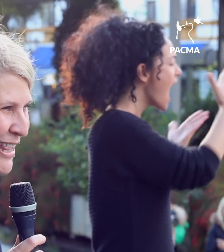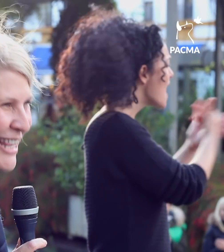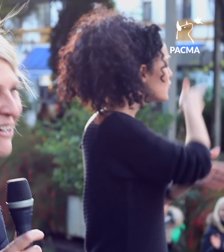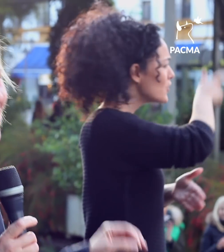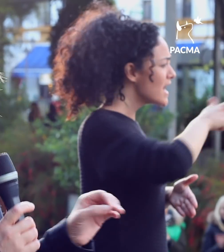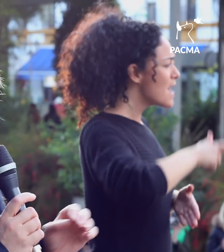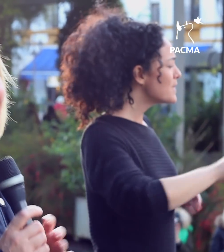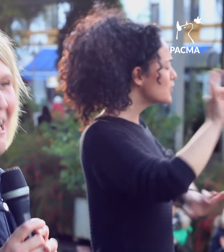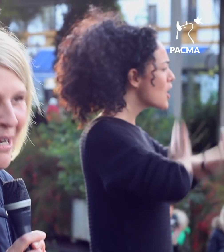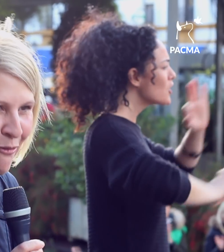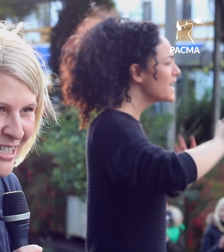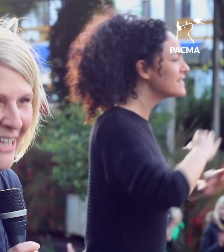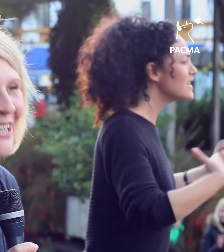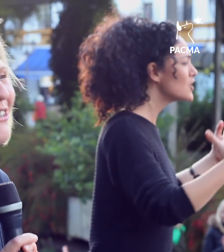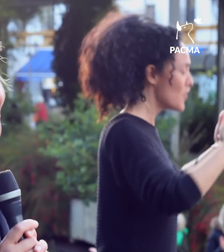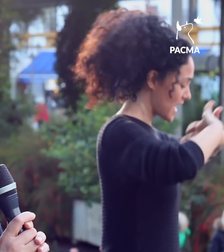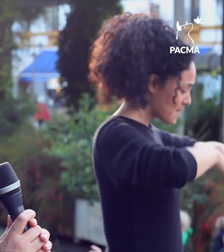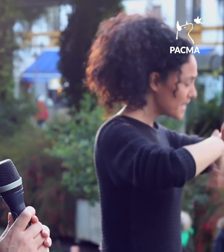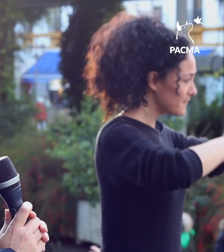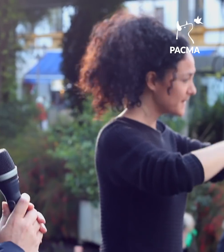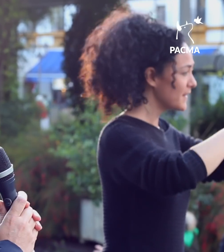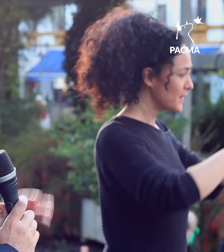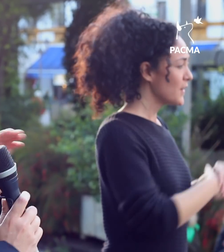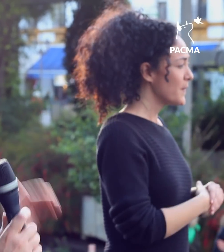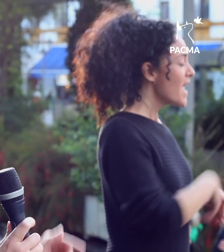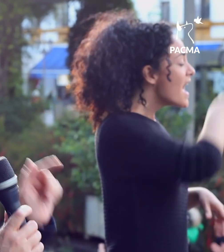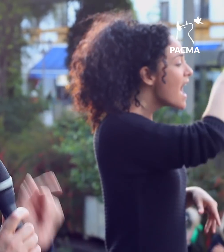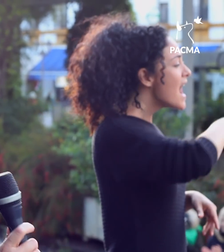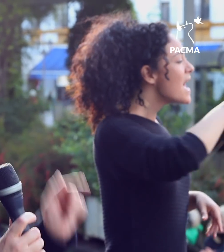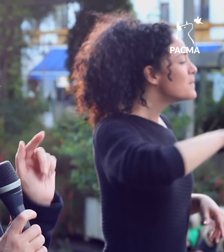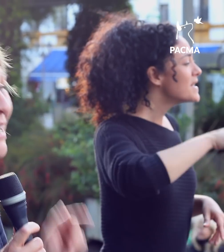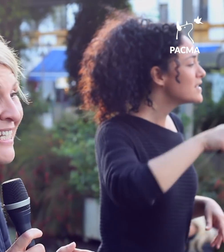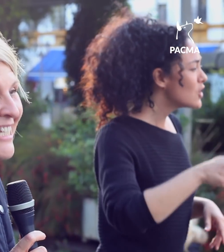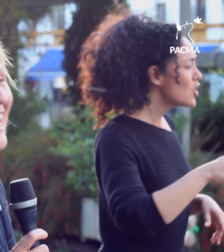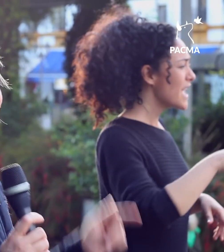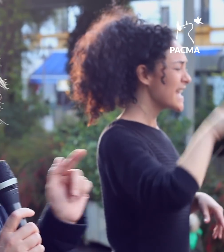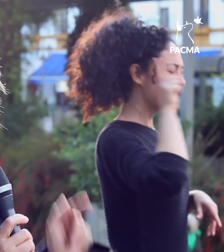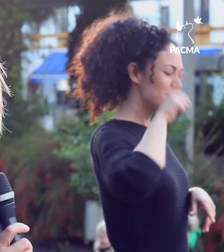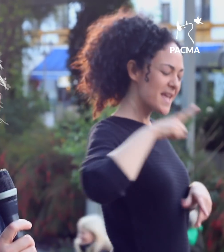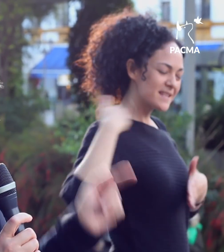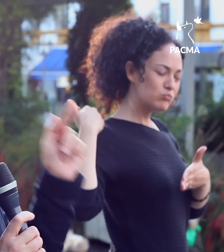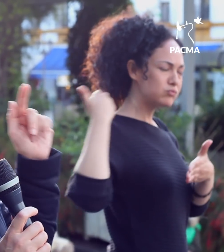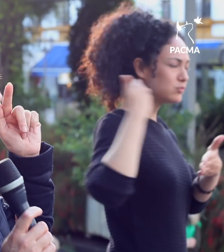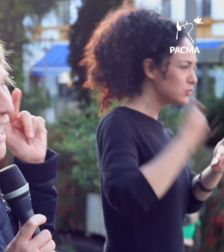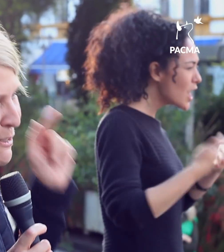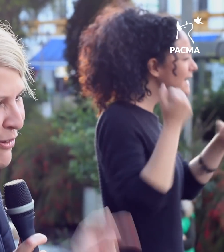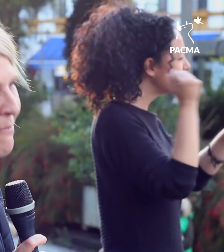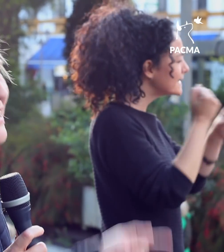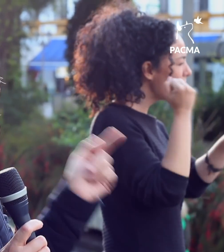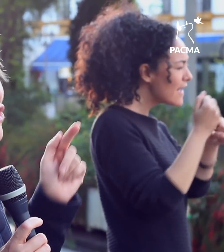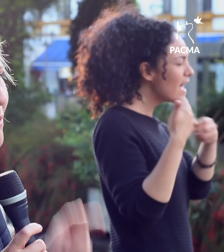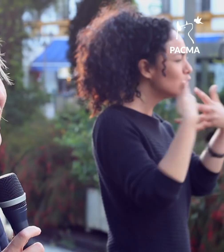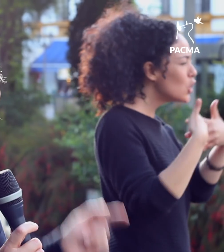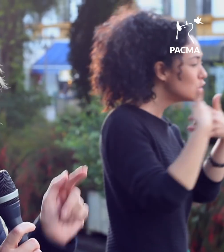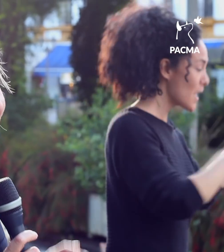la organización de esta manifestación, a las personas que llevan meses trabajando para recoger las